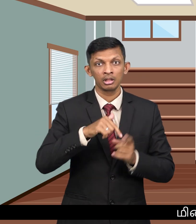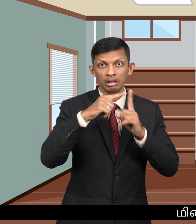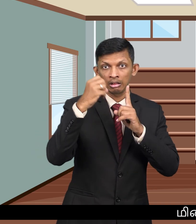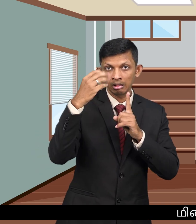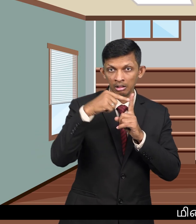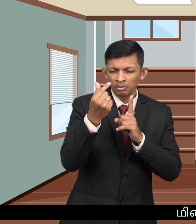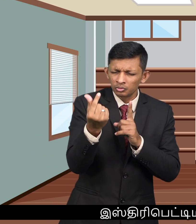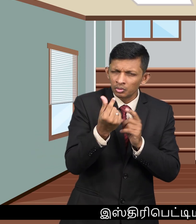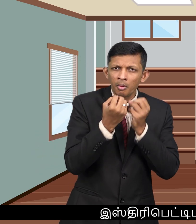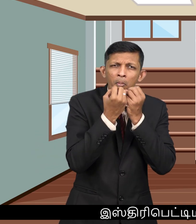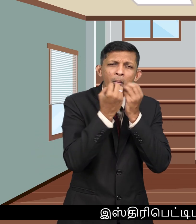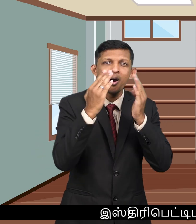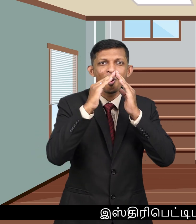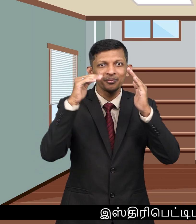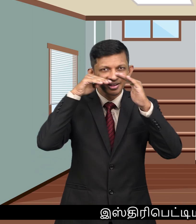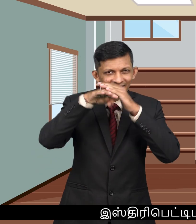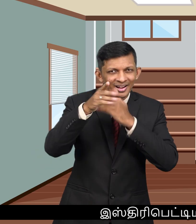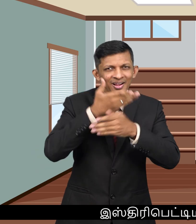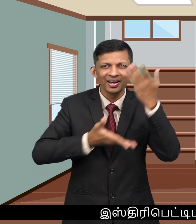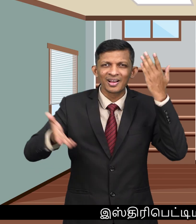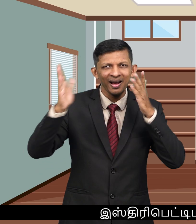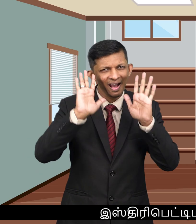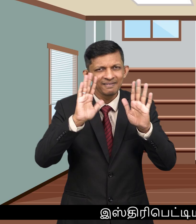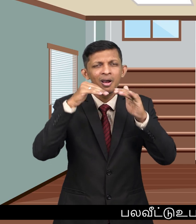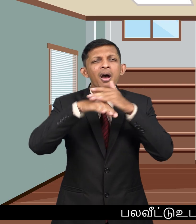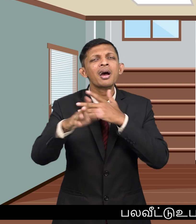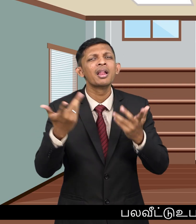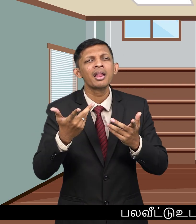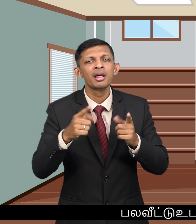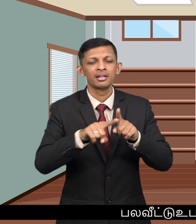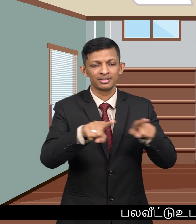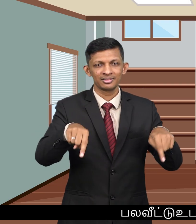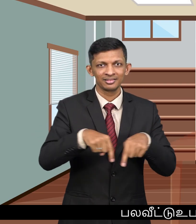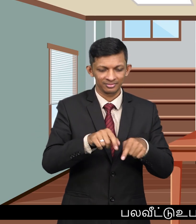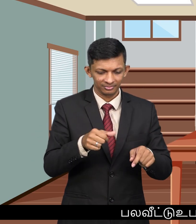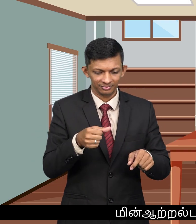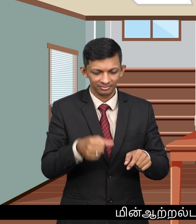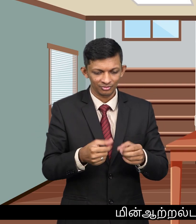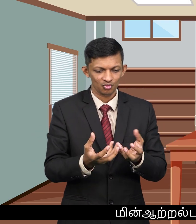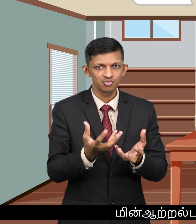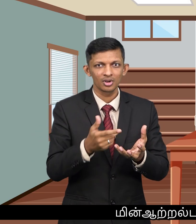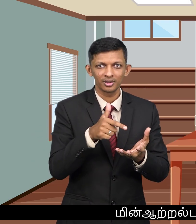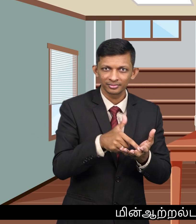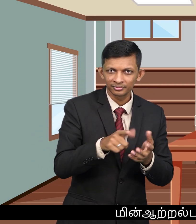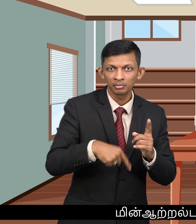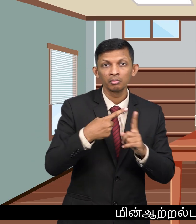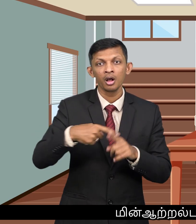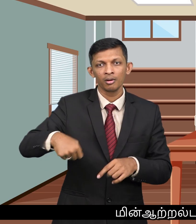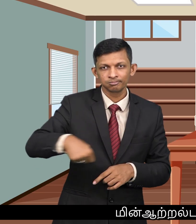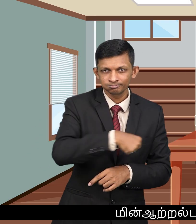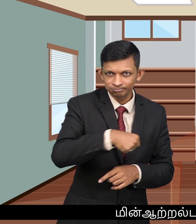மின்சார அடுப்பு, இஸ்திரி பெட்டி மற்றும் மின் விசிறி போன்ற பல வீட்டு உபயோக பொருட்களின் ஆற்றல்